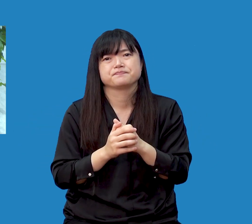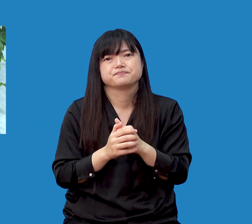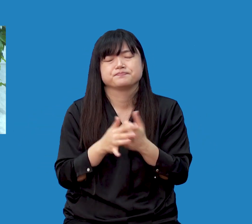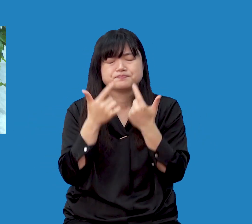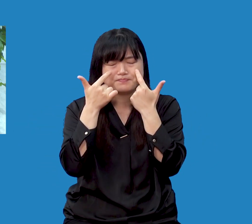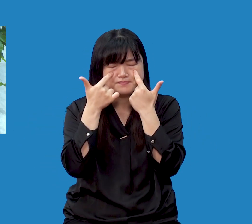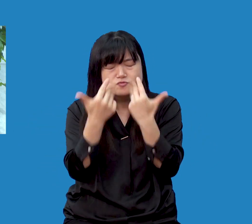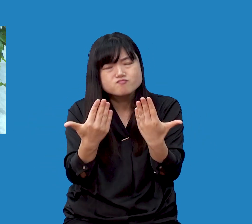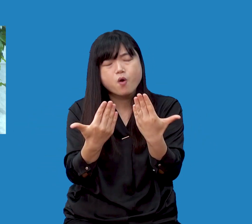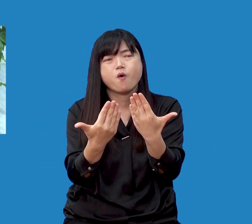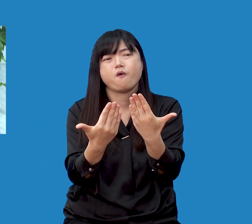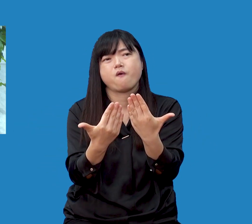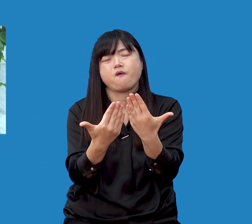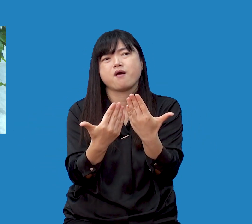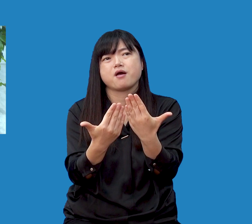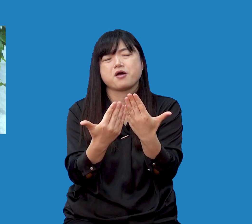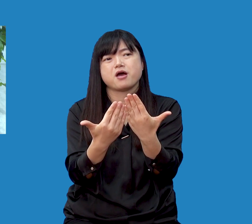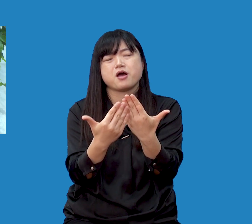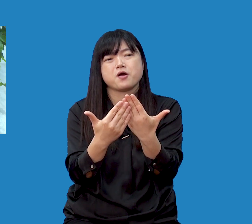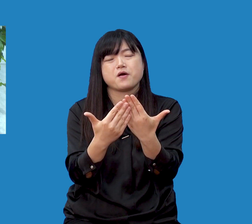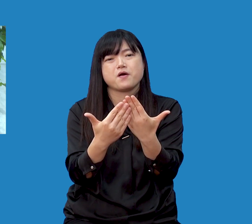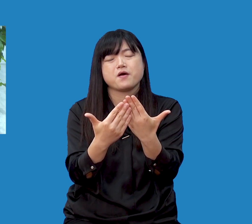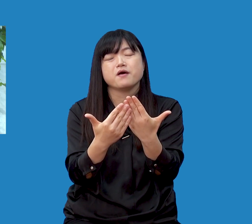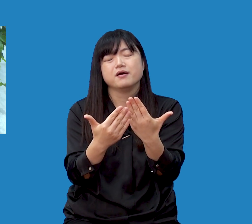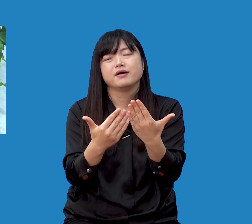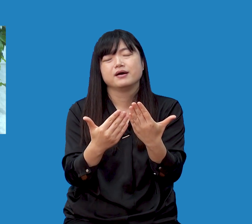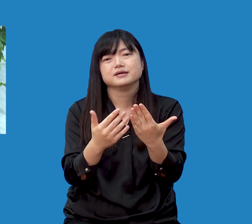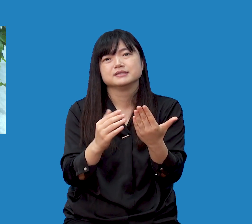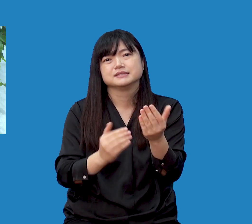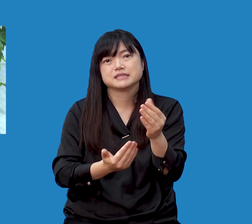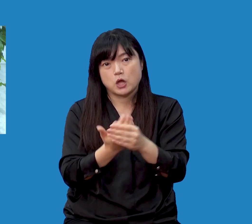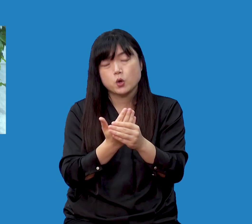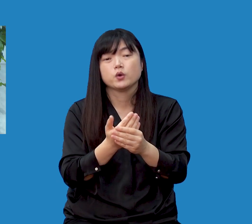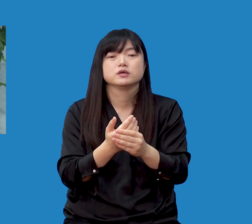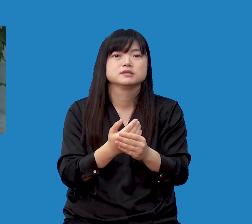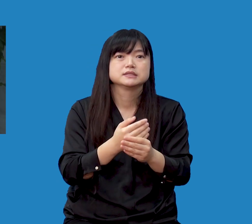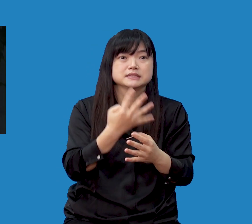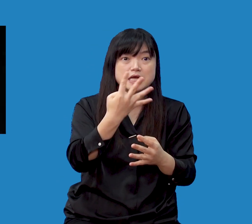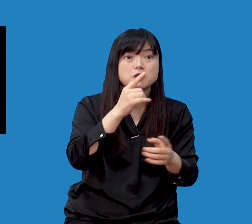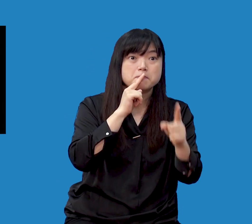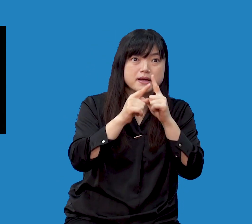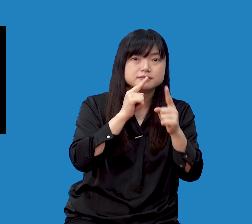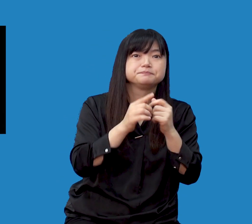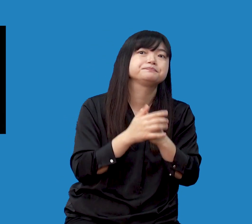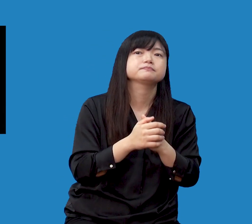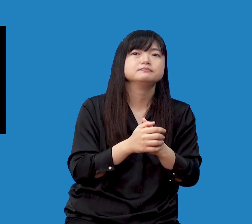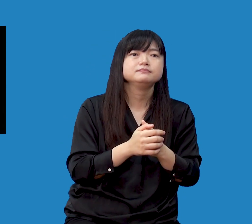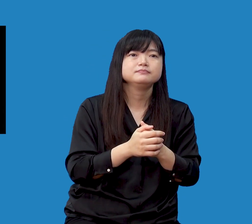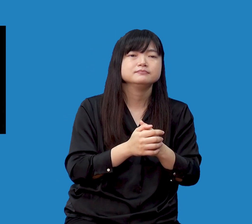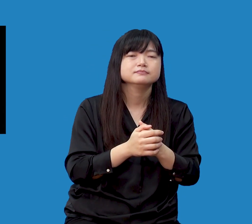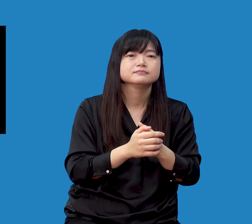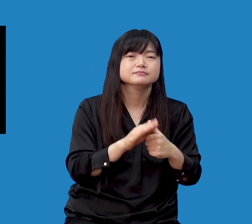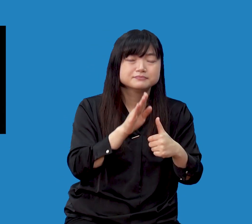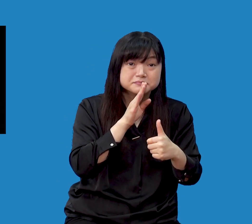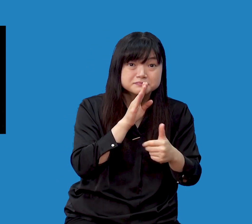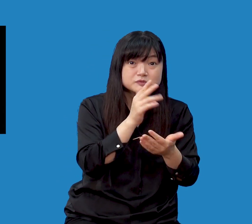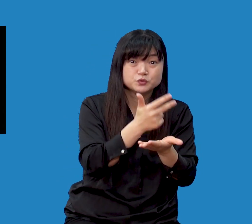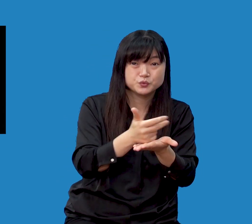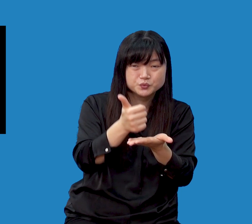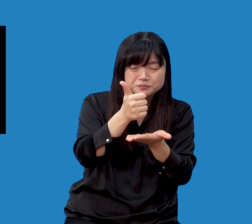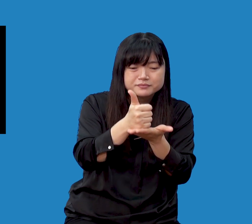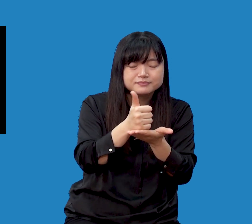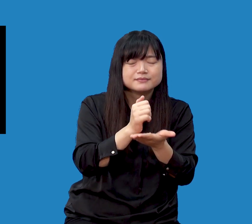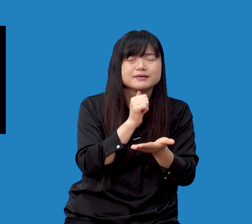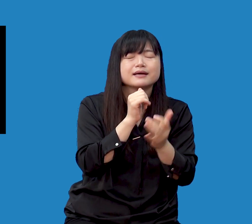결정적인 반전 사건이에요. 우리 4절 말씀 함께 같이 봉독해 봅시다.